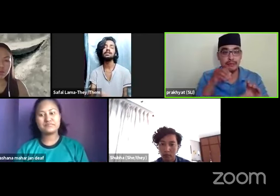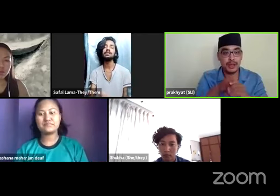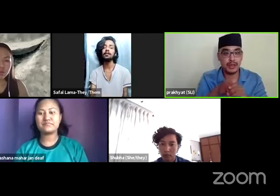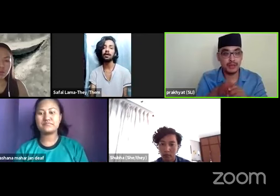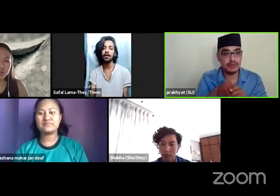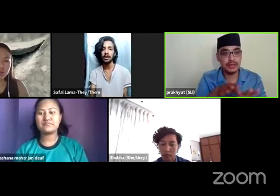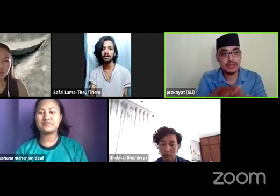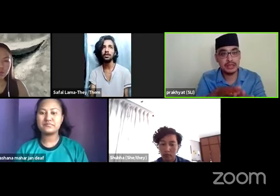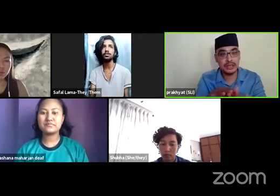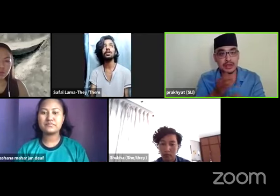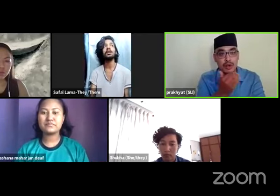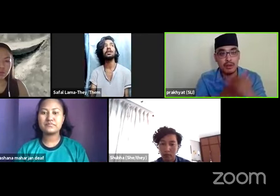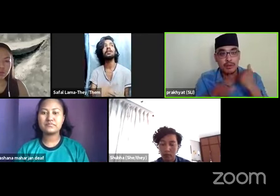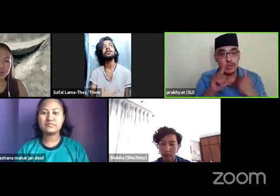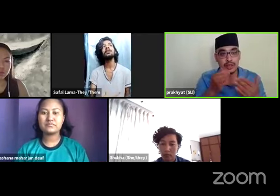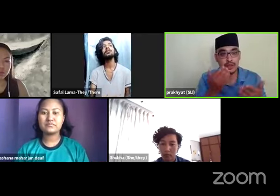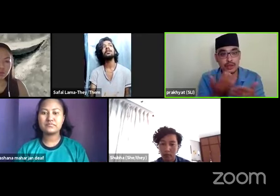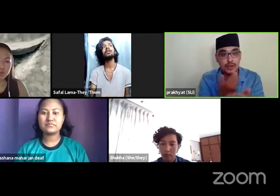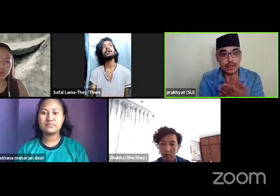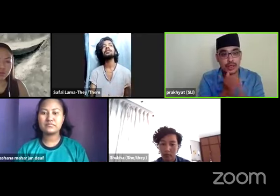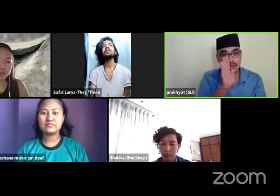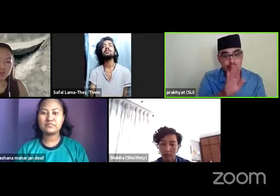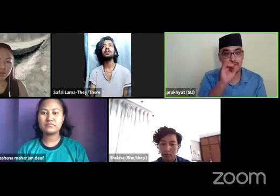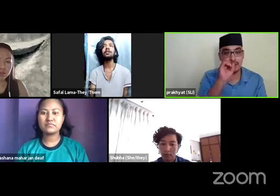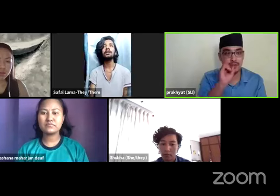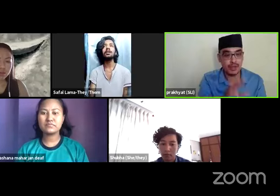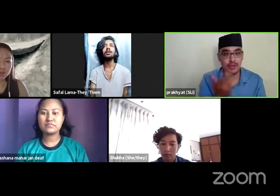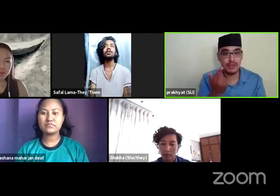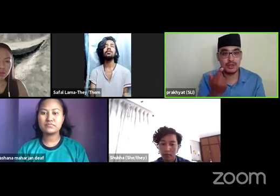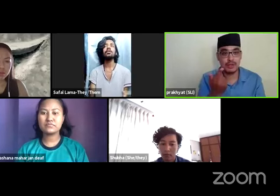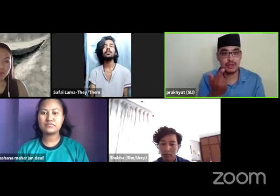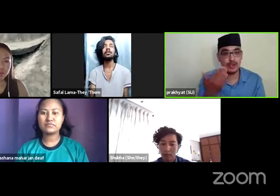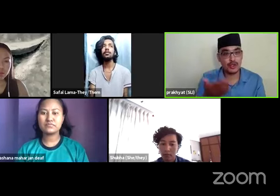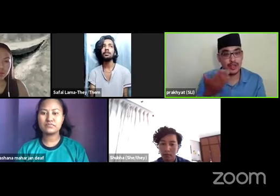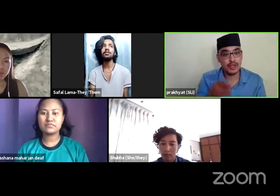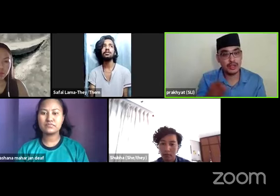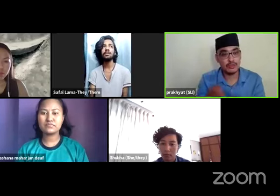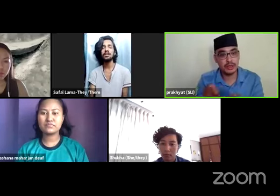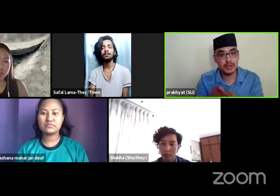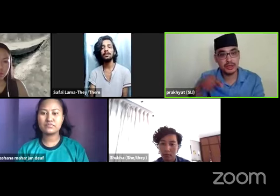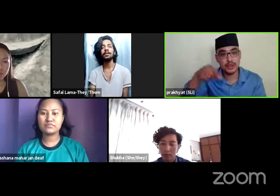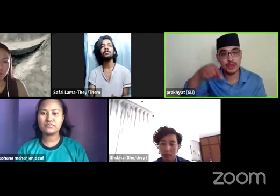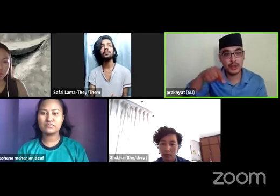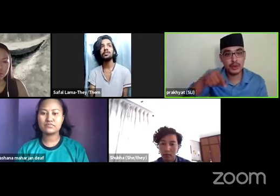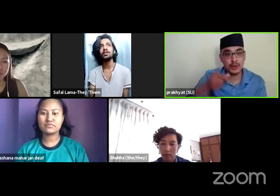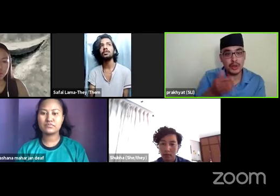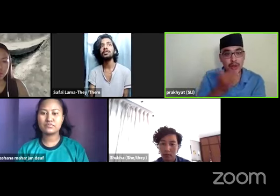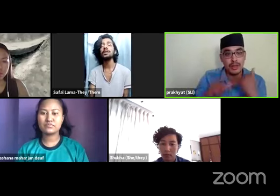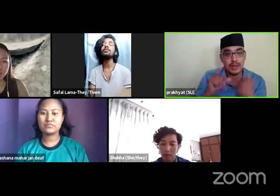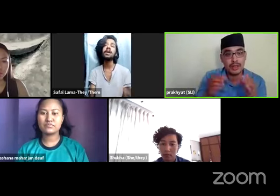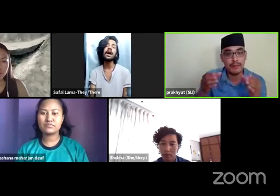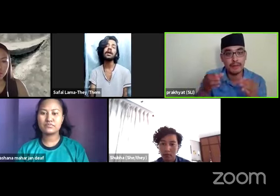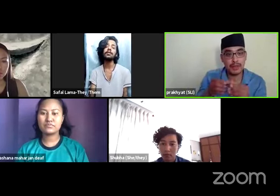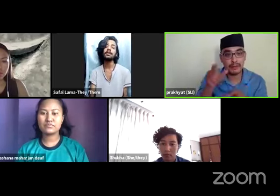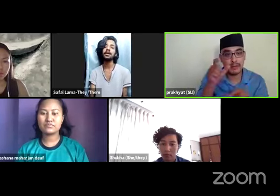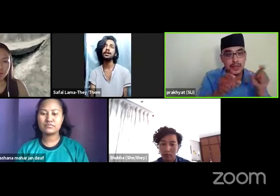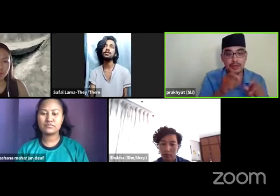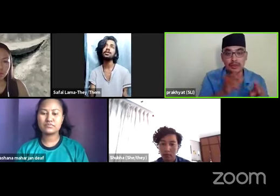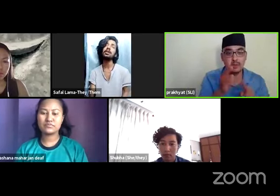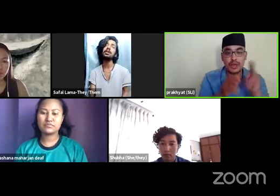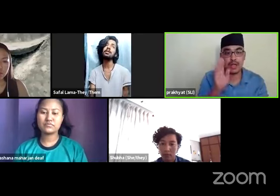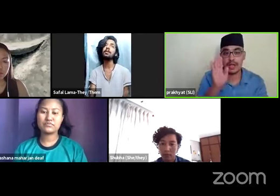अनि डिसेबल अर्गनाइजेसनहरू छ तर के छ भने त्यहाँ चाहिँ जहिले पनि यो क्वेयर पर्सन विथ डिसेबिलिटी क्वेयर पर्सन्सहरूको चाहिँ कुरै आएको